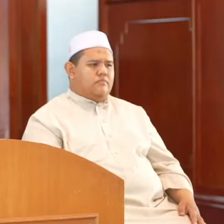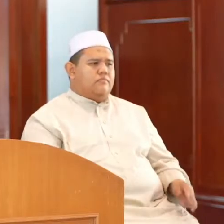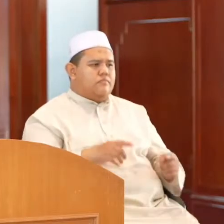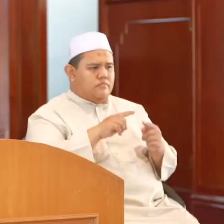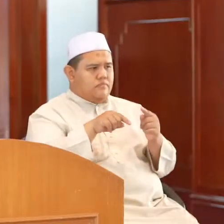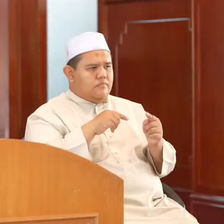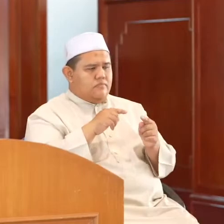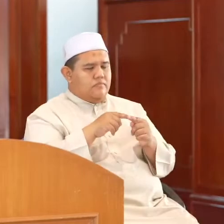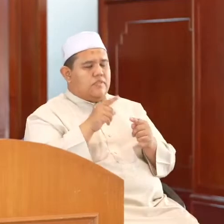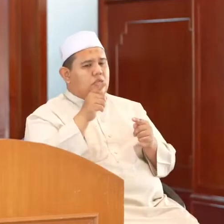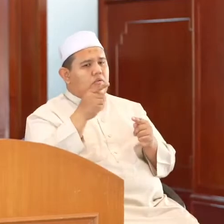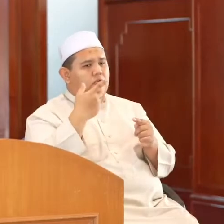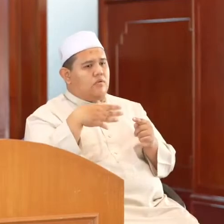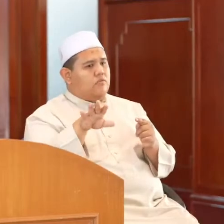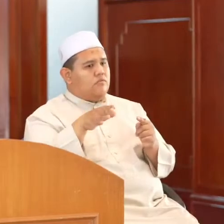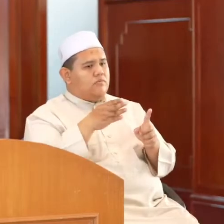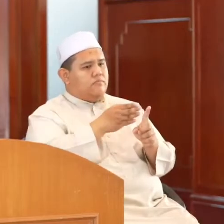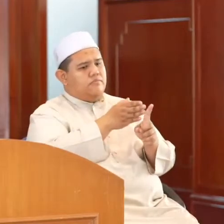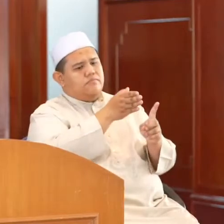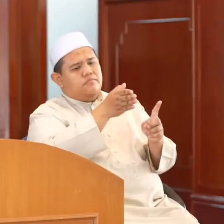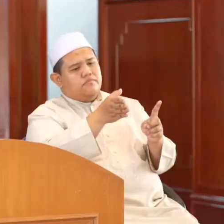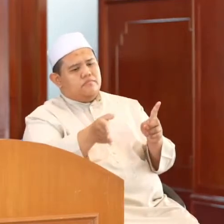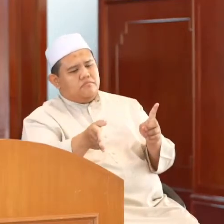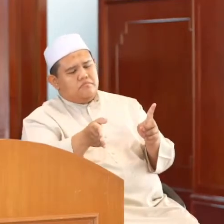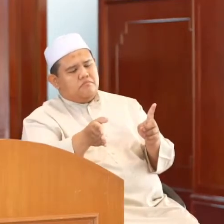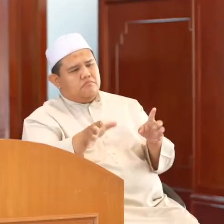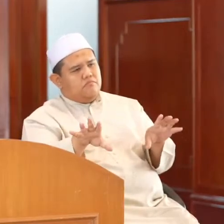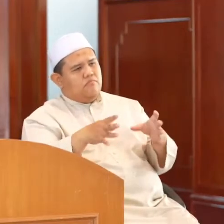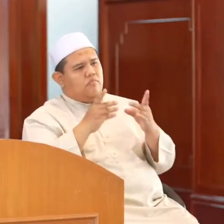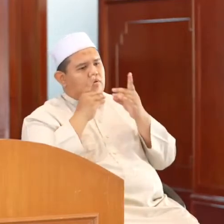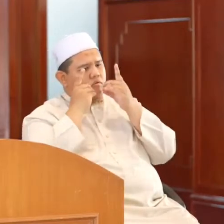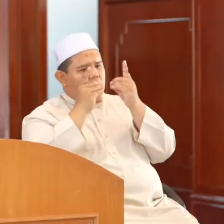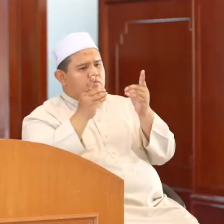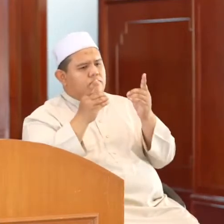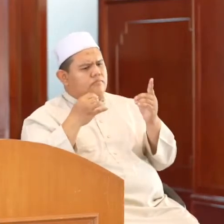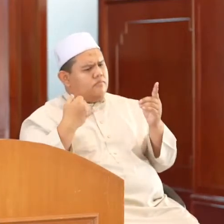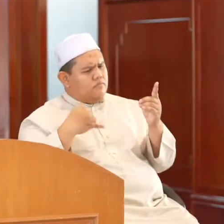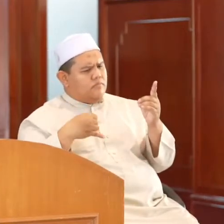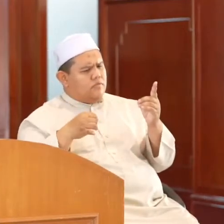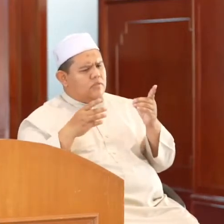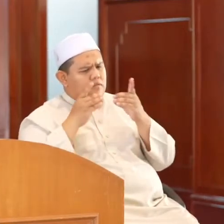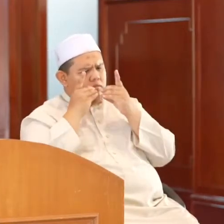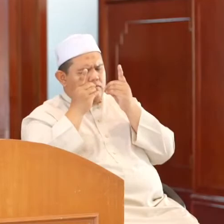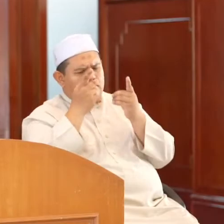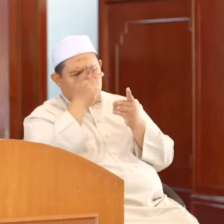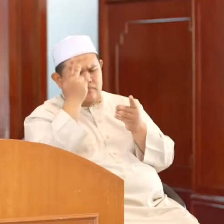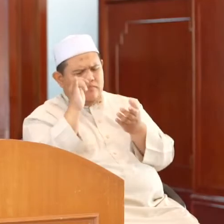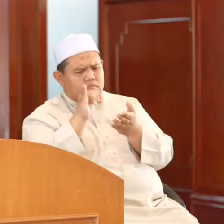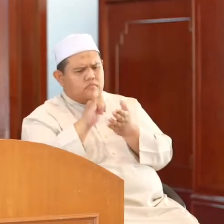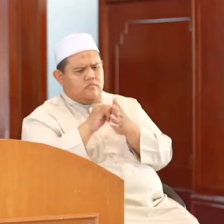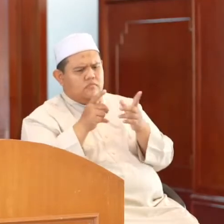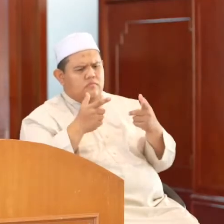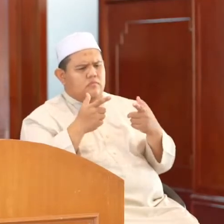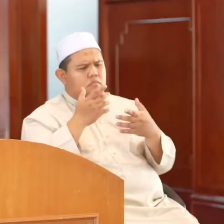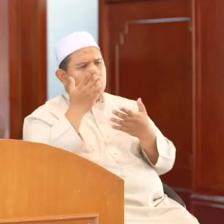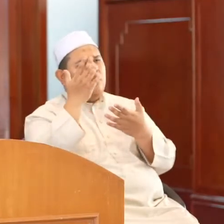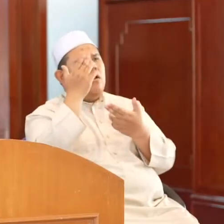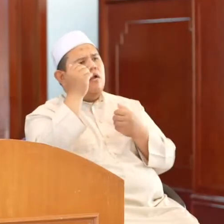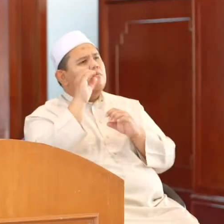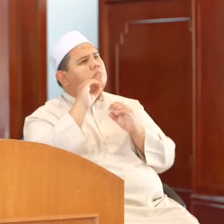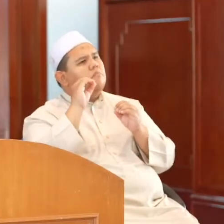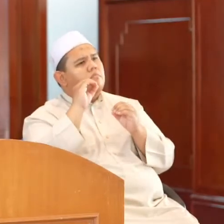Apabila kamu telah tergelincir dalam dosa, maka janganlah dosa itu menjadi sebab kamu berputus asa